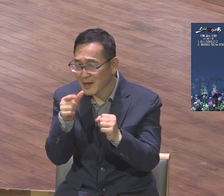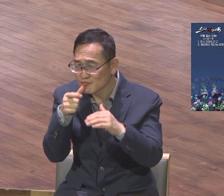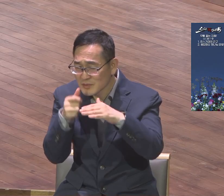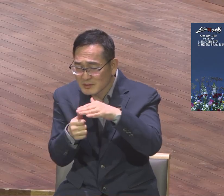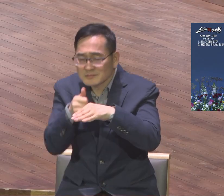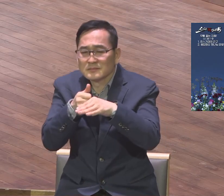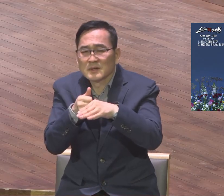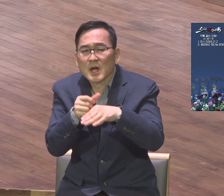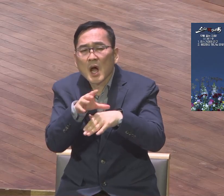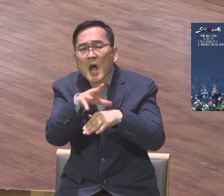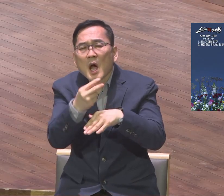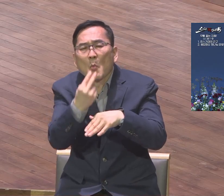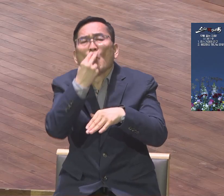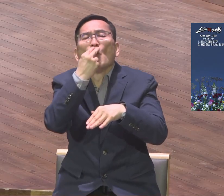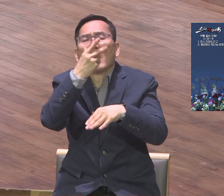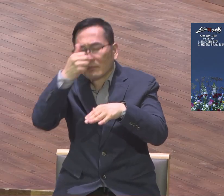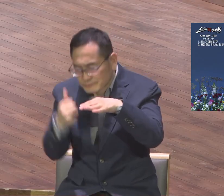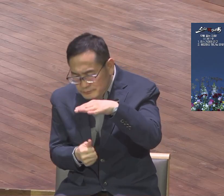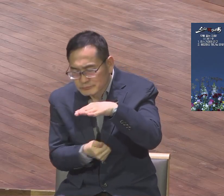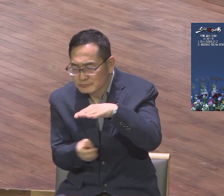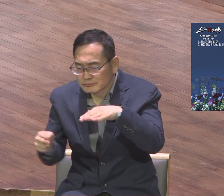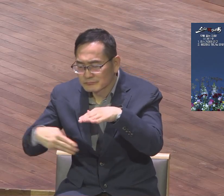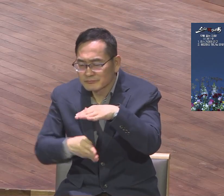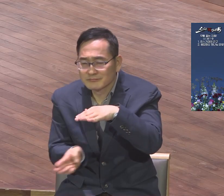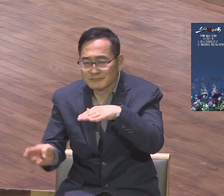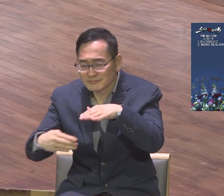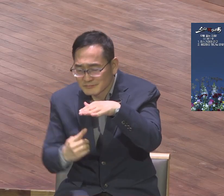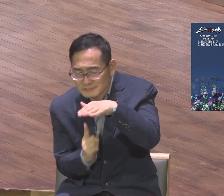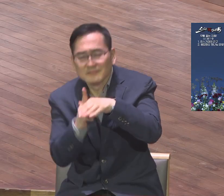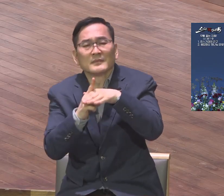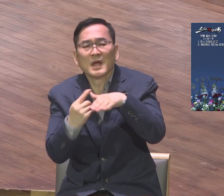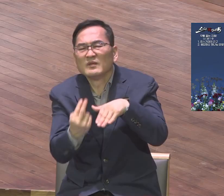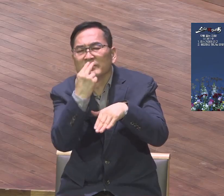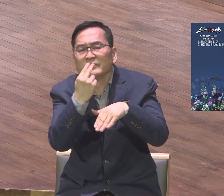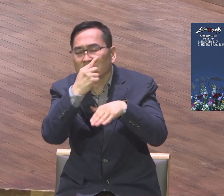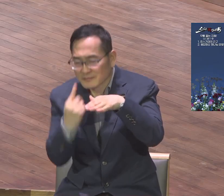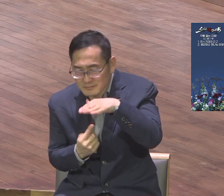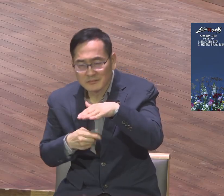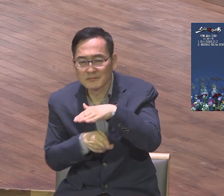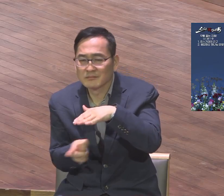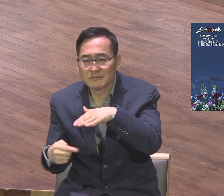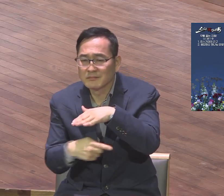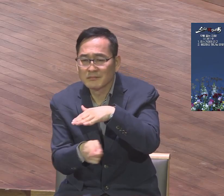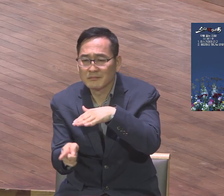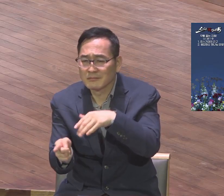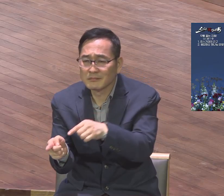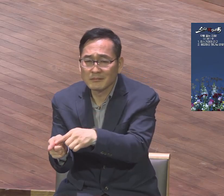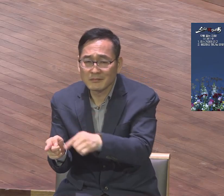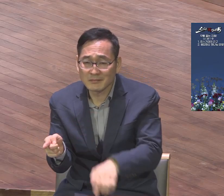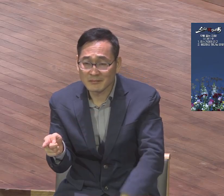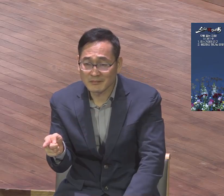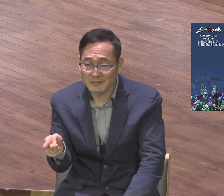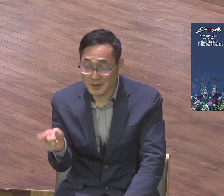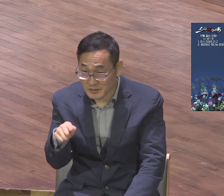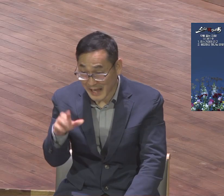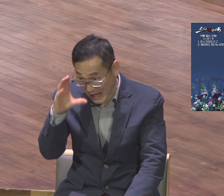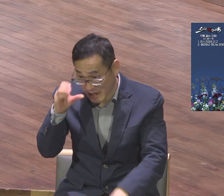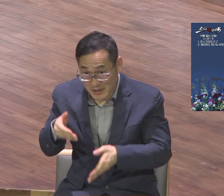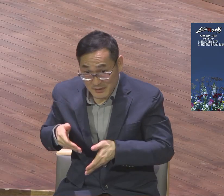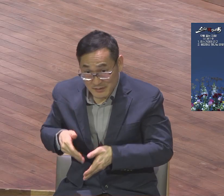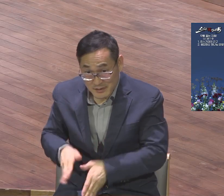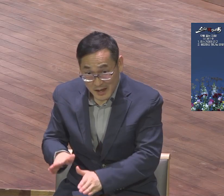물 밖으로 나와서 호흡을 해야 되는 물고기예요. 그런데 신기하게도 이 물고기가 알을 낳을